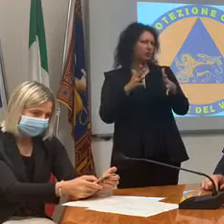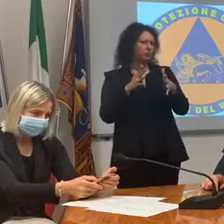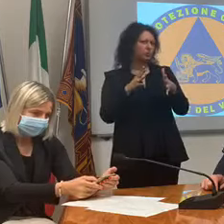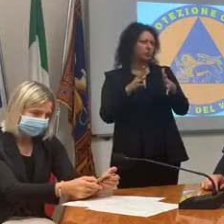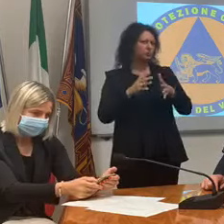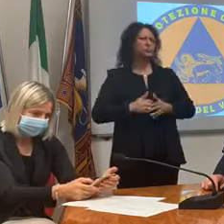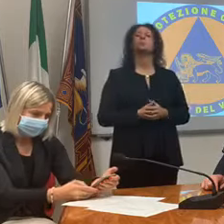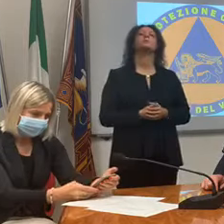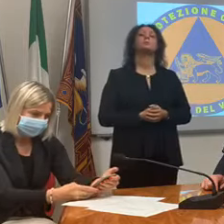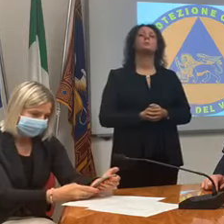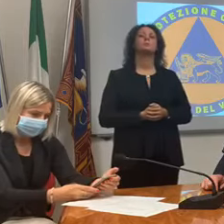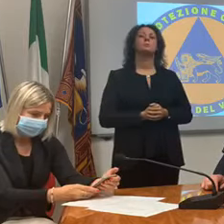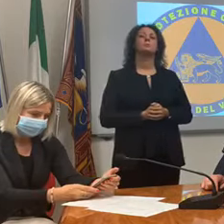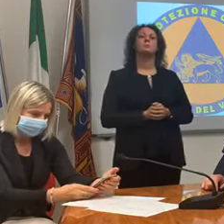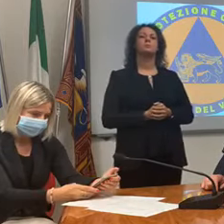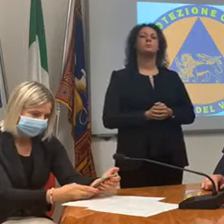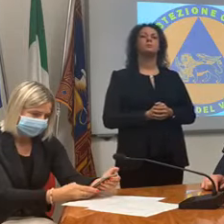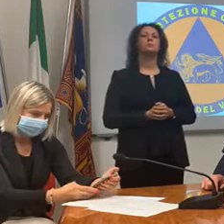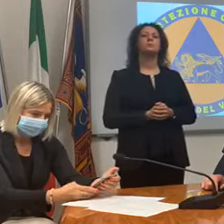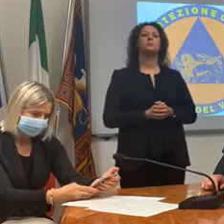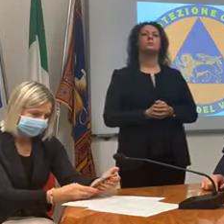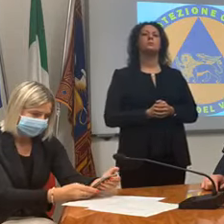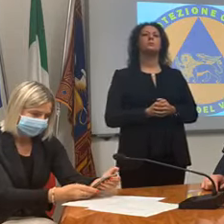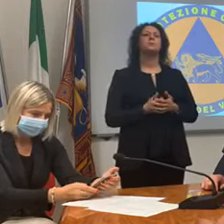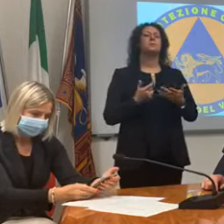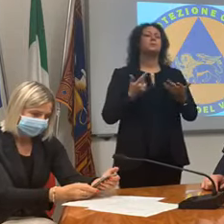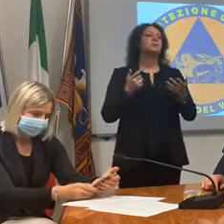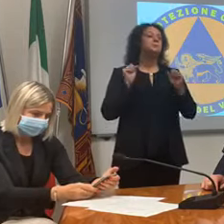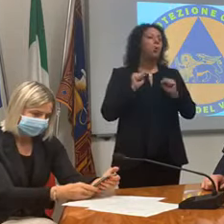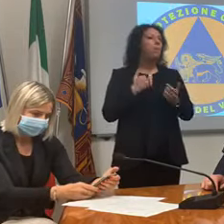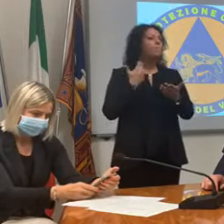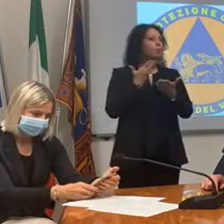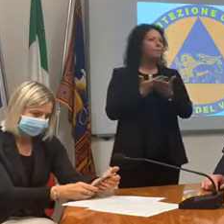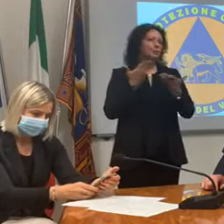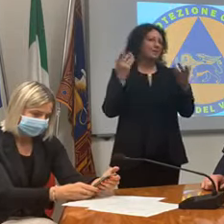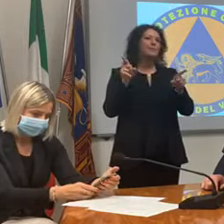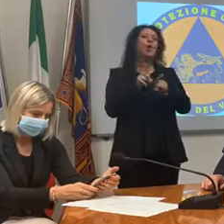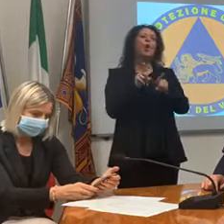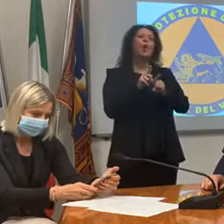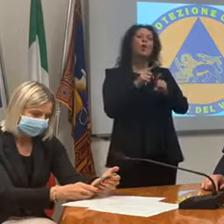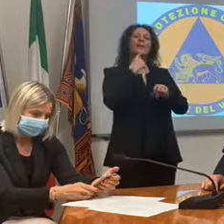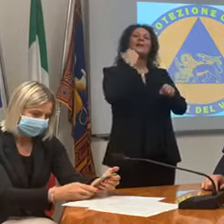fare come si fa per tutto il personale sanitario e altri, eccetera,